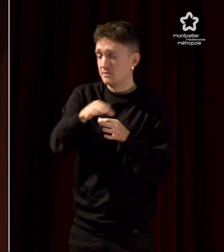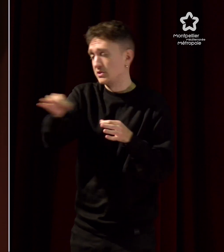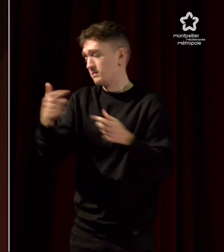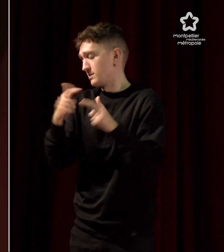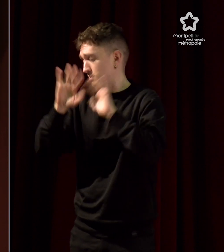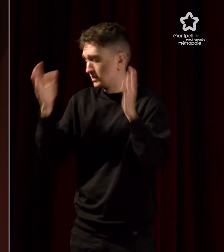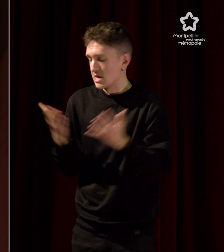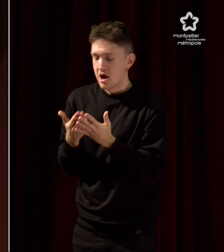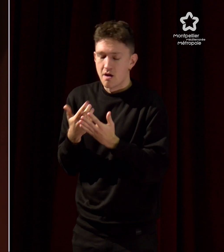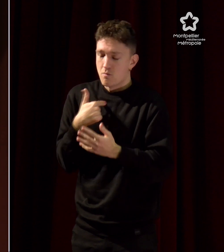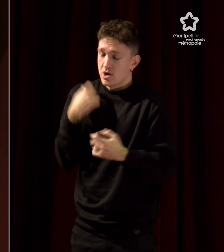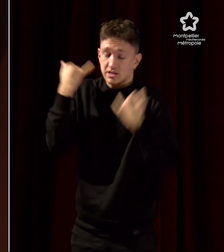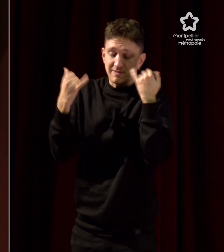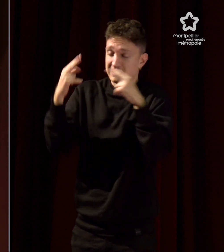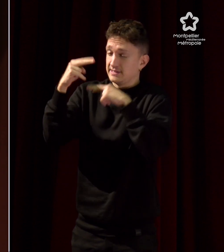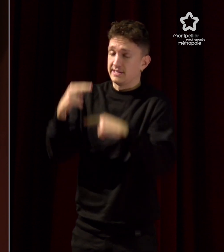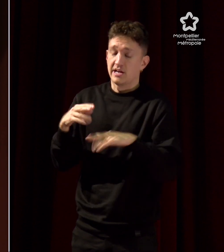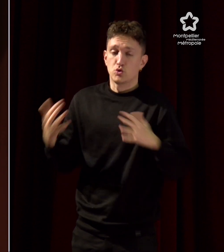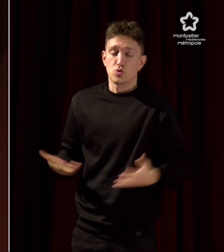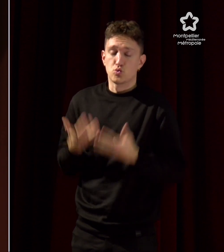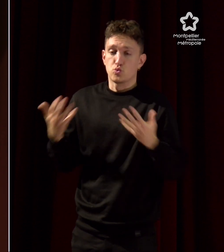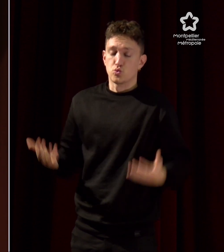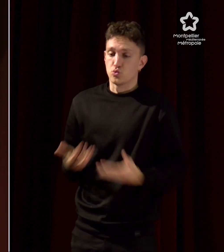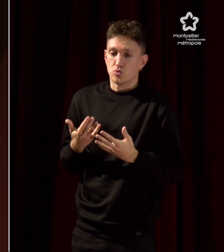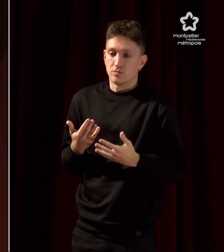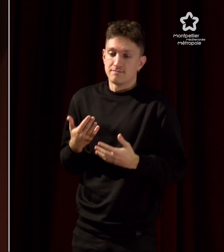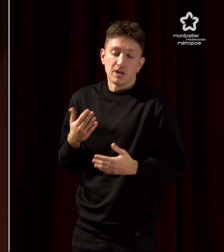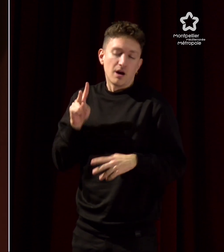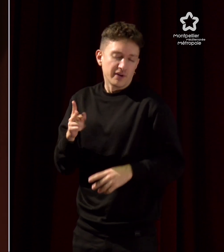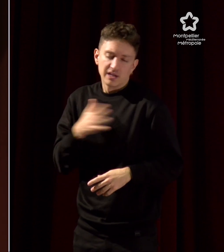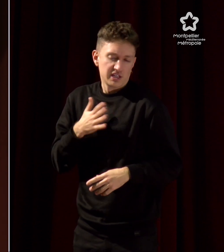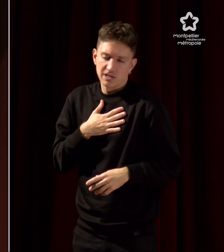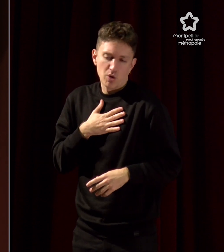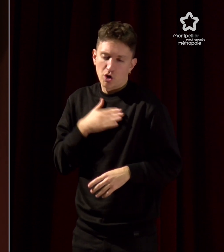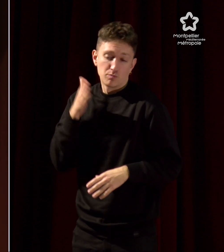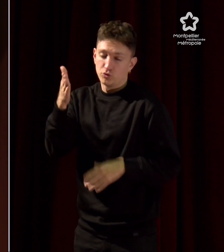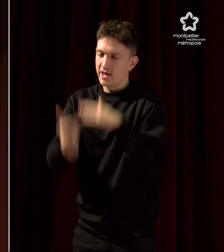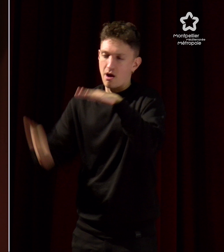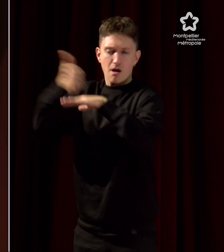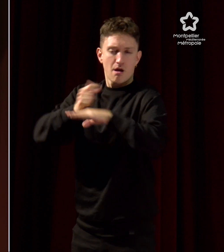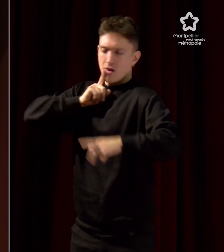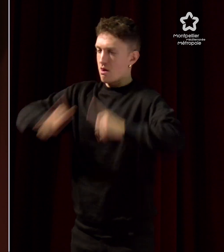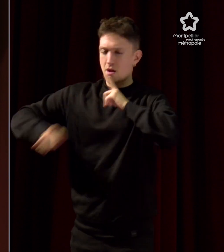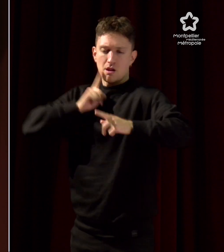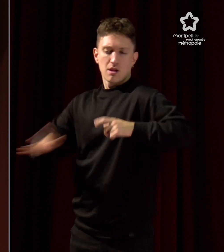être assez... comment dirais-je, totalitarien, si on ne va pas aller plus loin. Donc, quel est votre sentiment